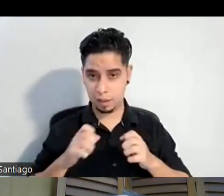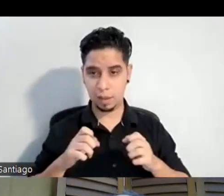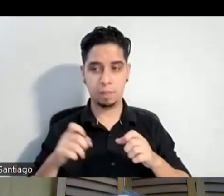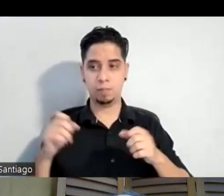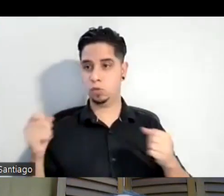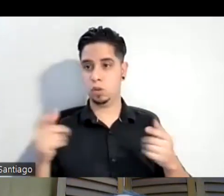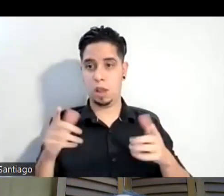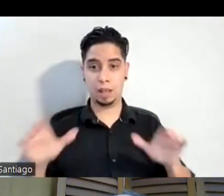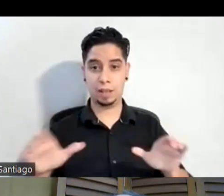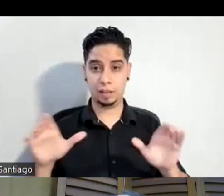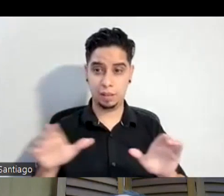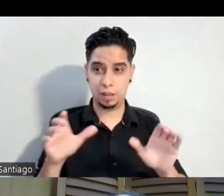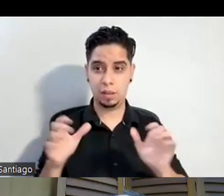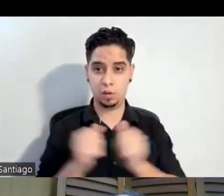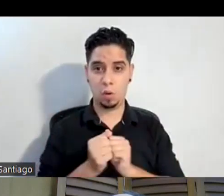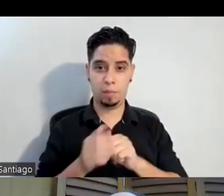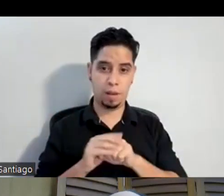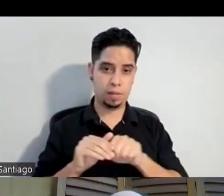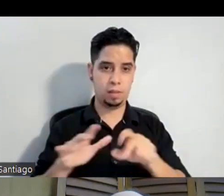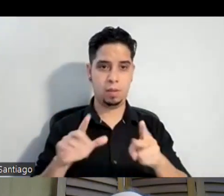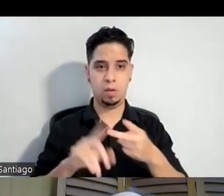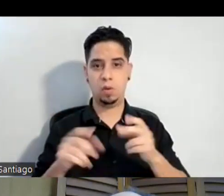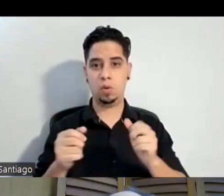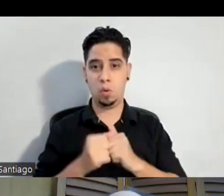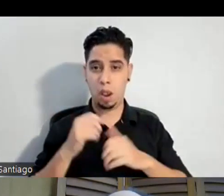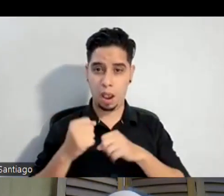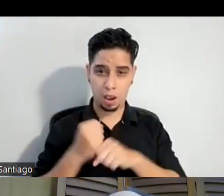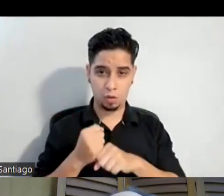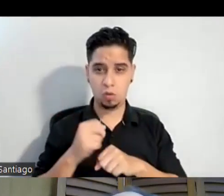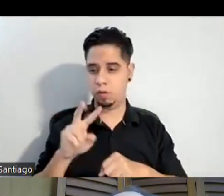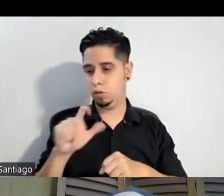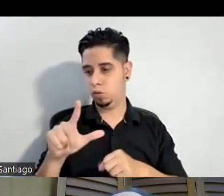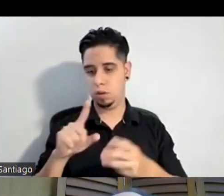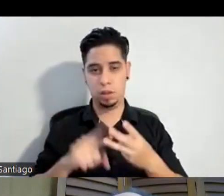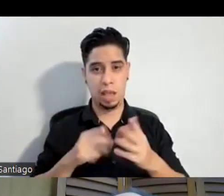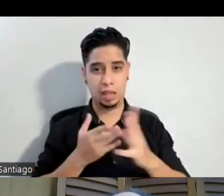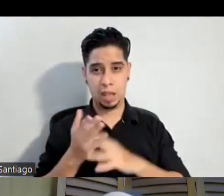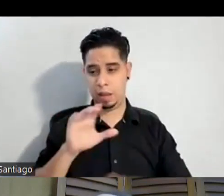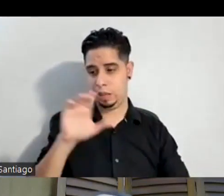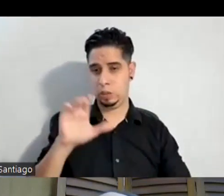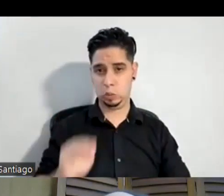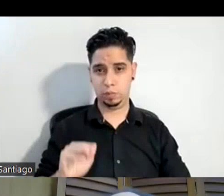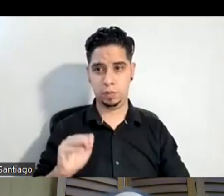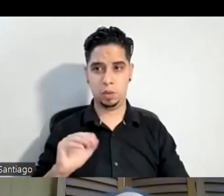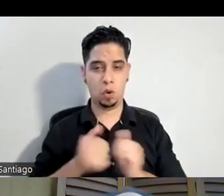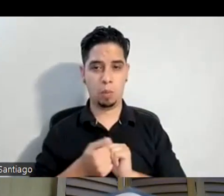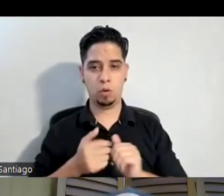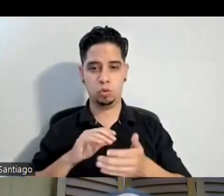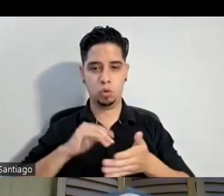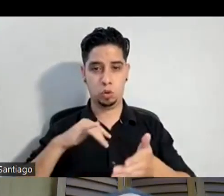hacer con pandemias con años virtuales con el Zoom como tú estudias teatro desde una computadora han